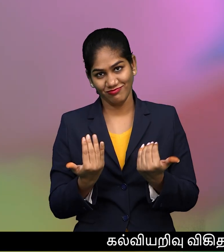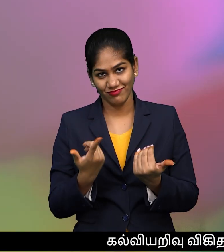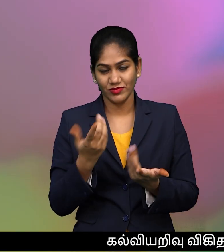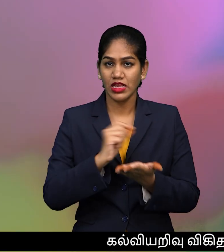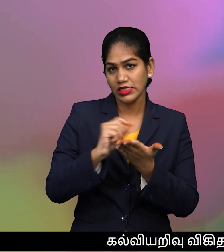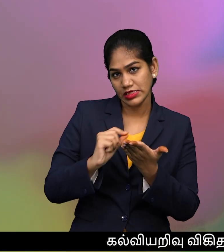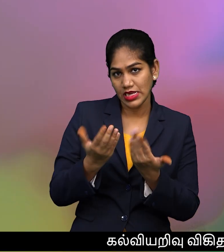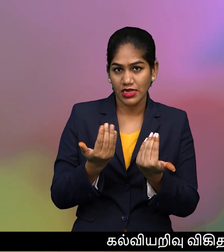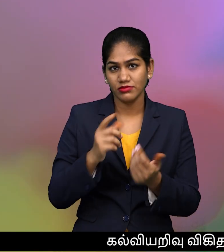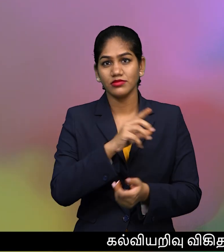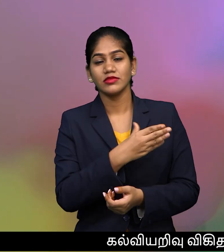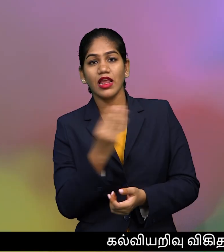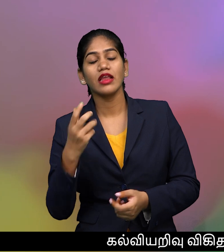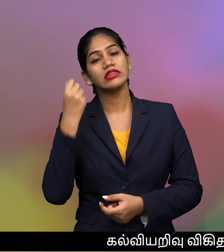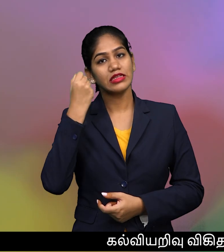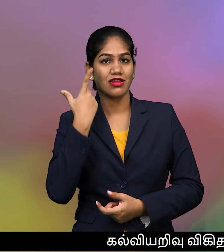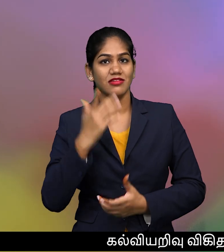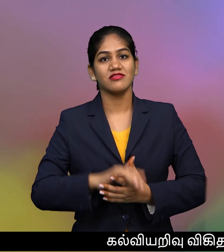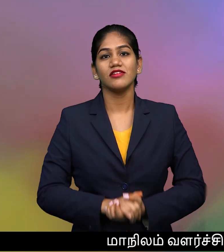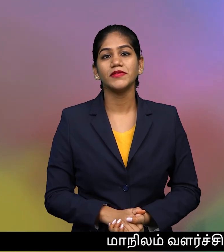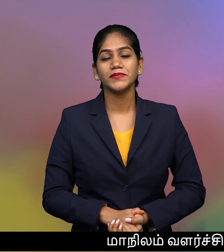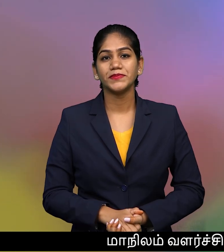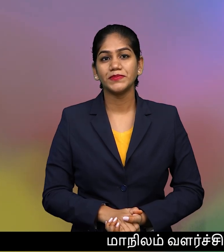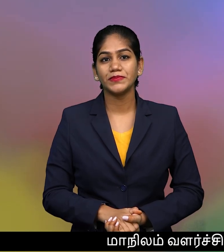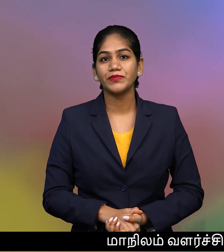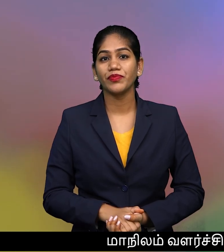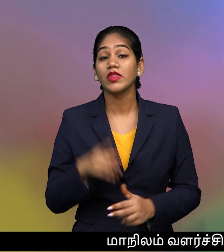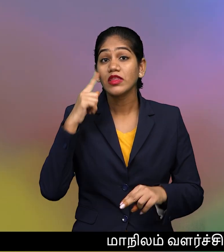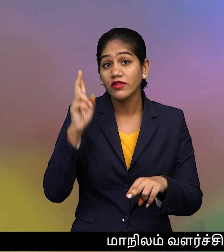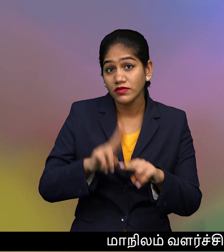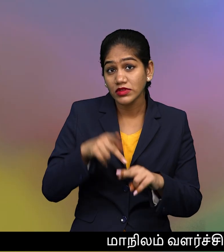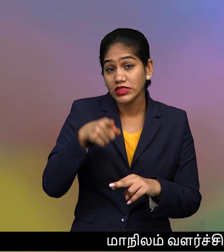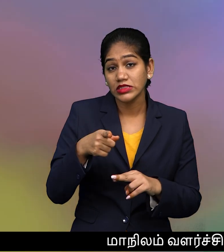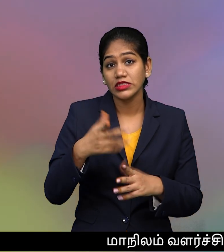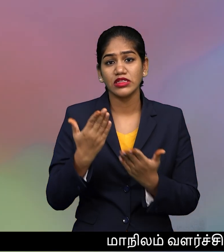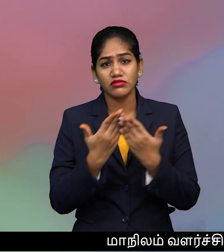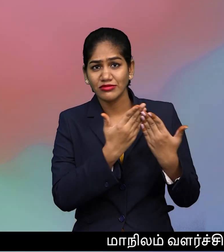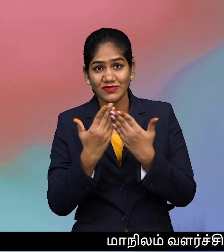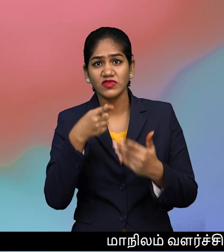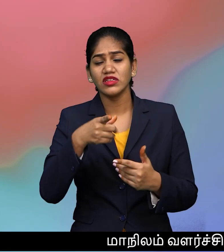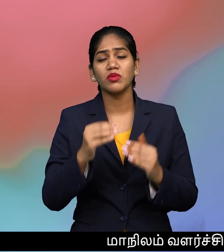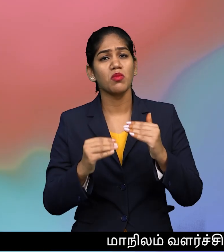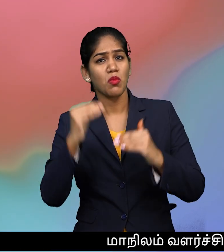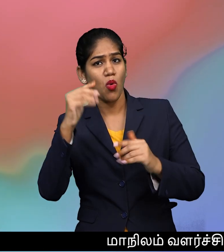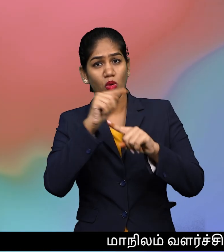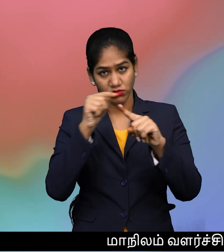கல்வியறிவு விகிதம் அதிகமாக இருந்தால் மாநிலம் வளர்ச்சியடைந்ததாக கருதப்படுகிறது.